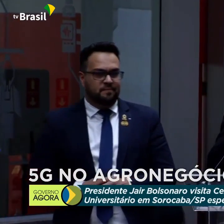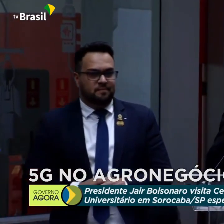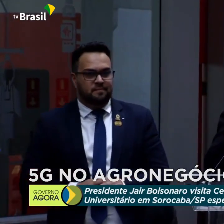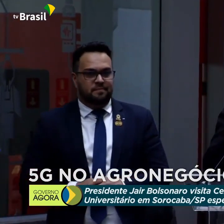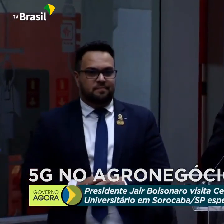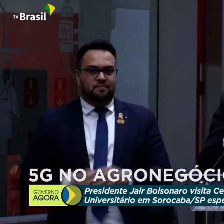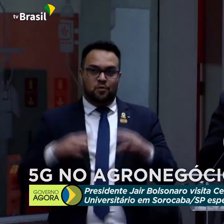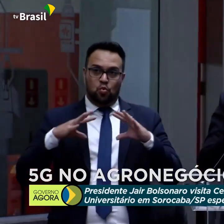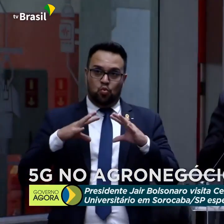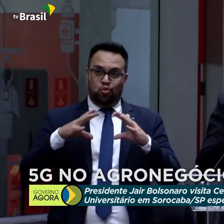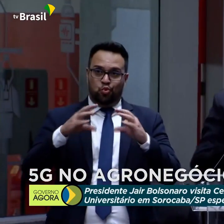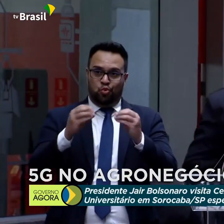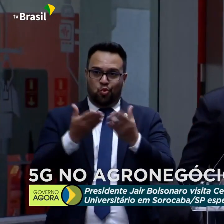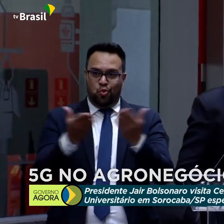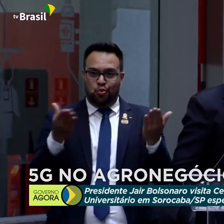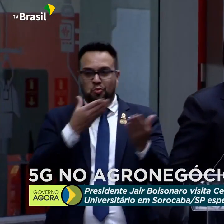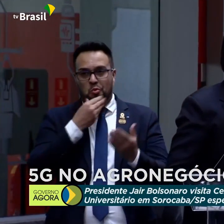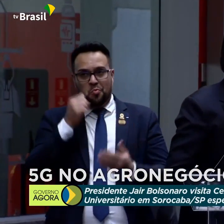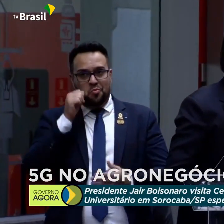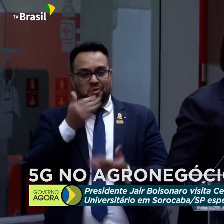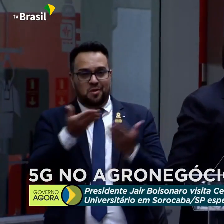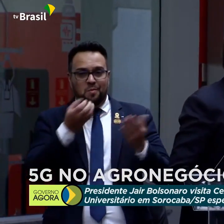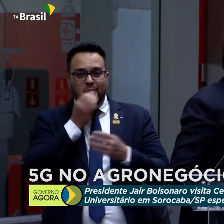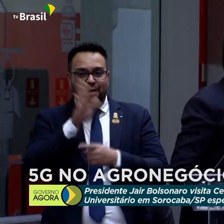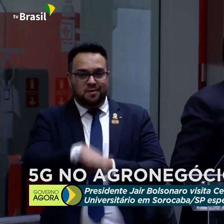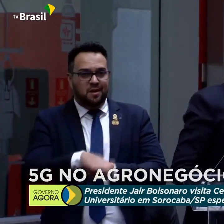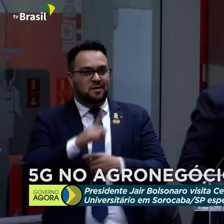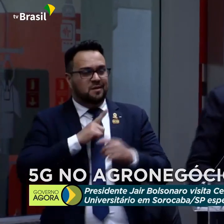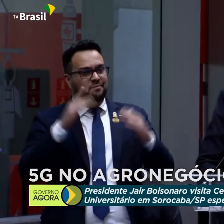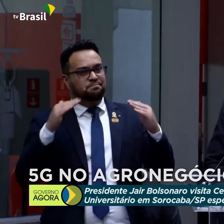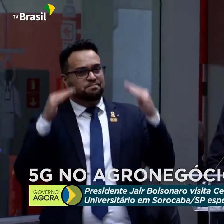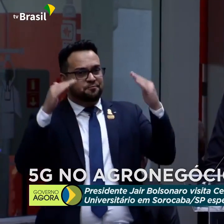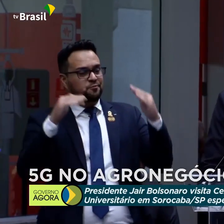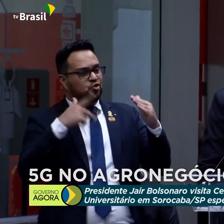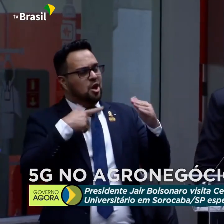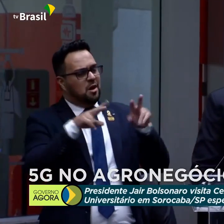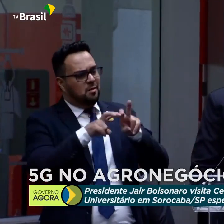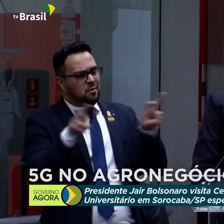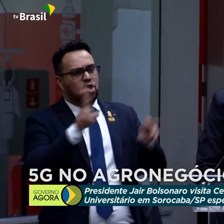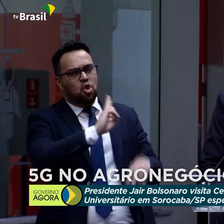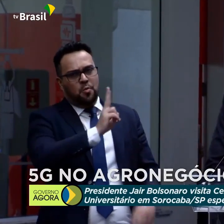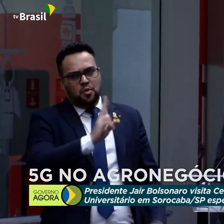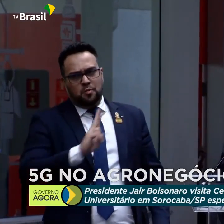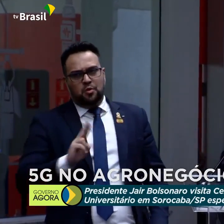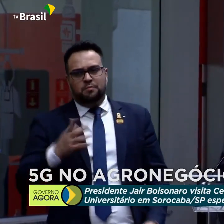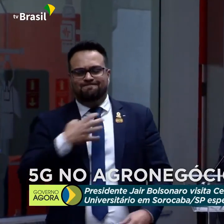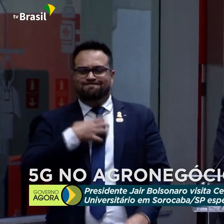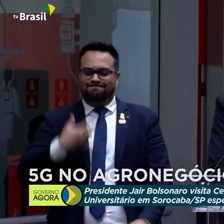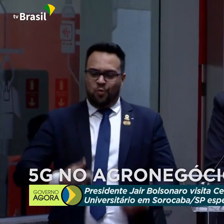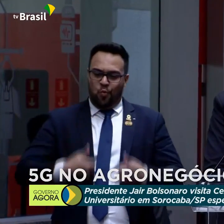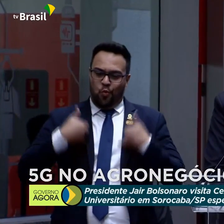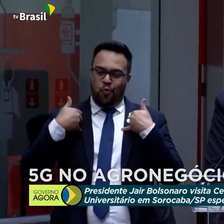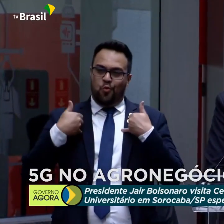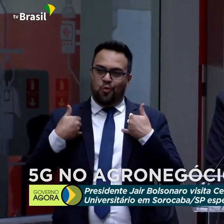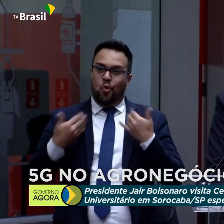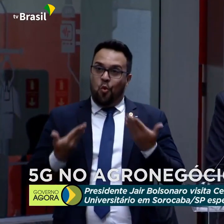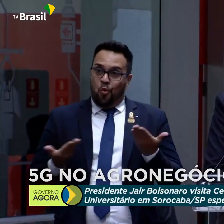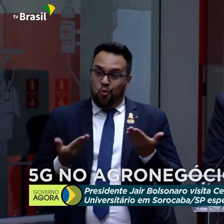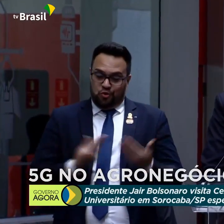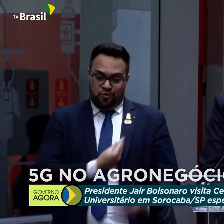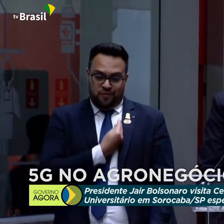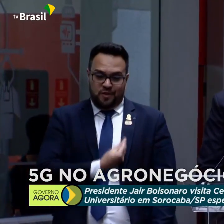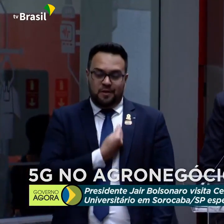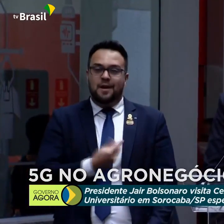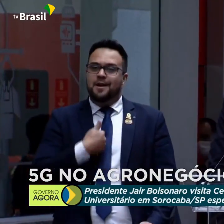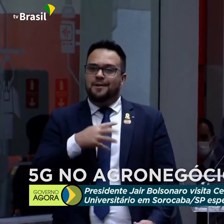Senhores e senhoras, boa tarde. Autoridades já nominadas, é uma satisfação estar aqui. Eu